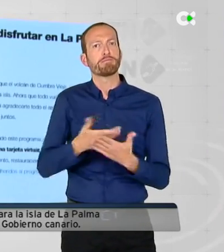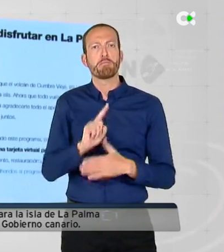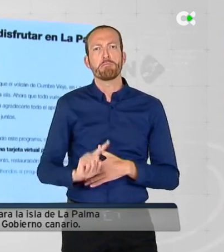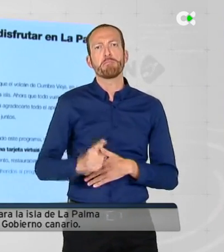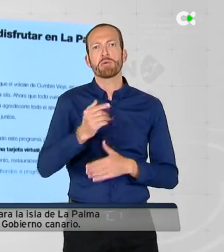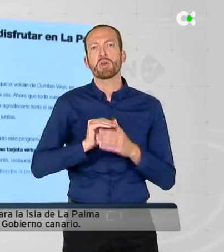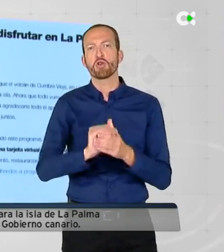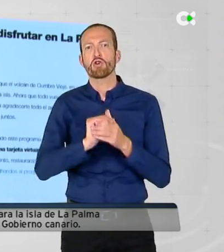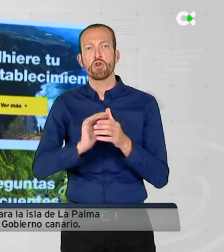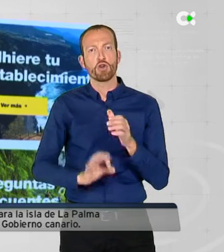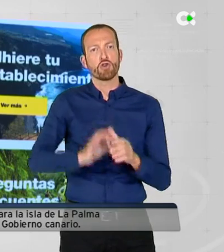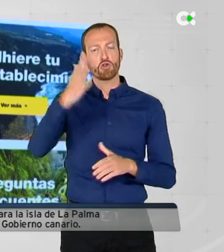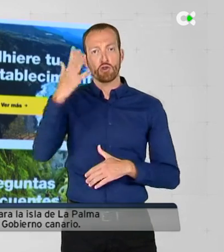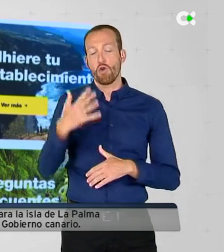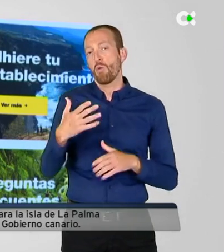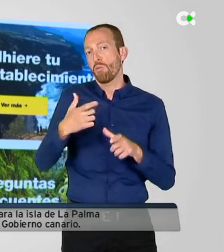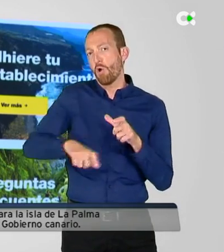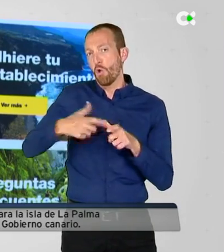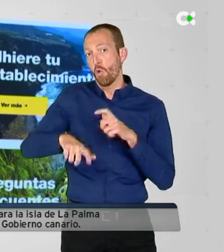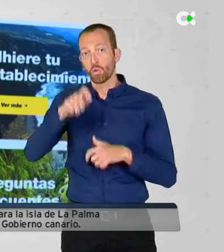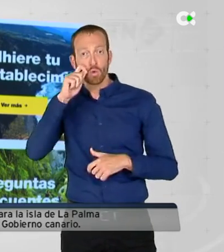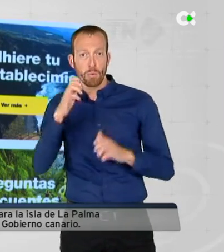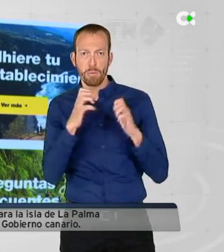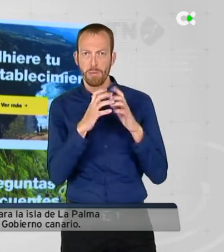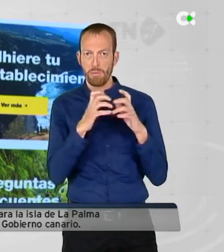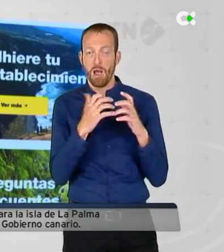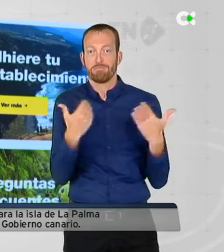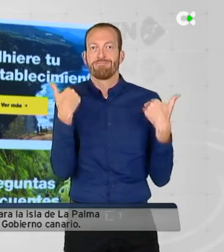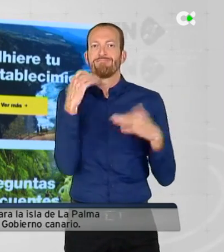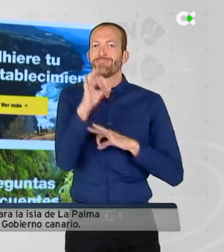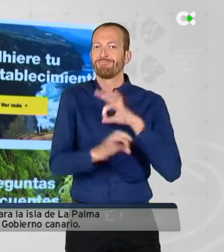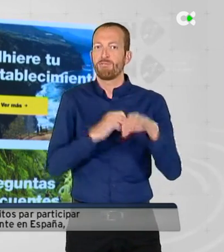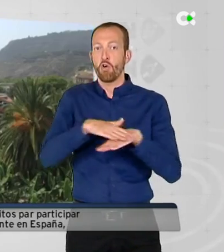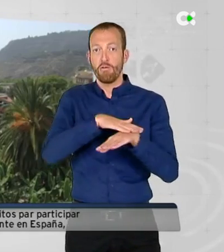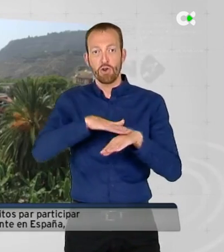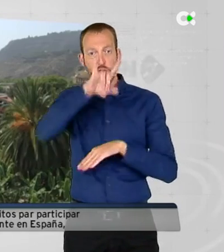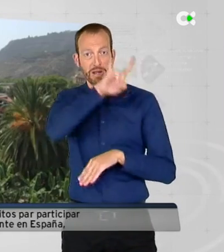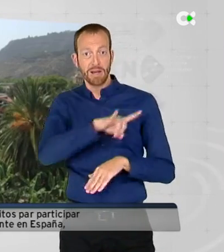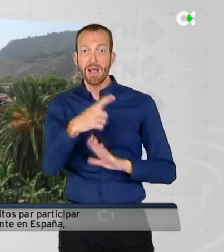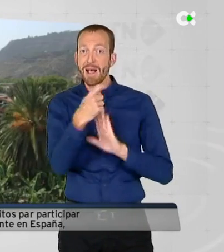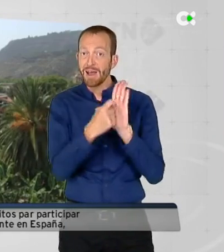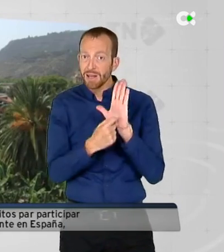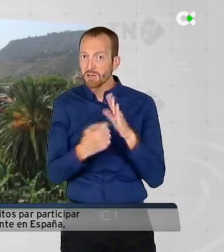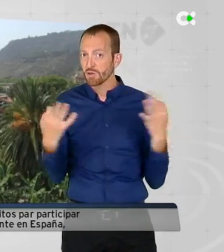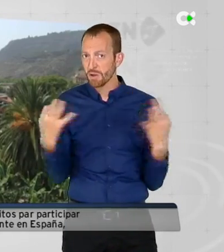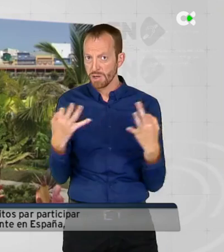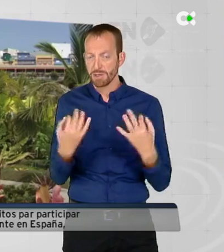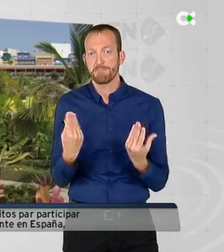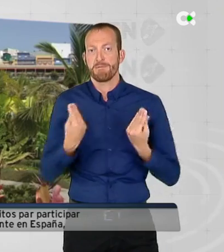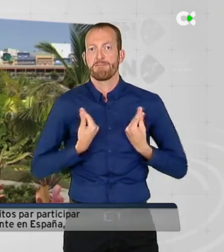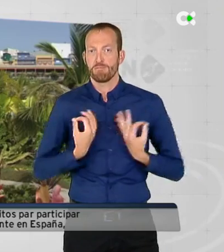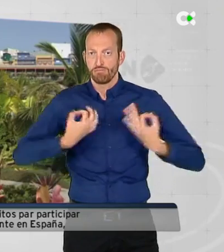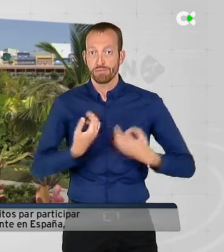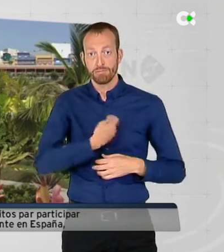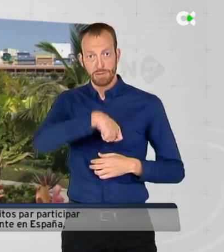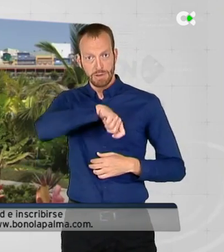sorteo de bonos turísticos para la isla de La Palma, organizado por el Gobierno canario. Los únicos requisitos para participar son ser